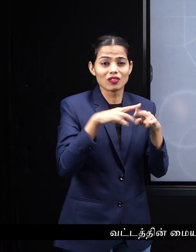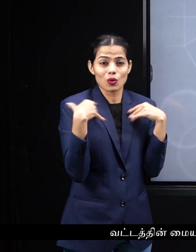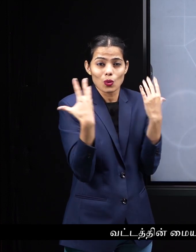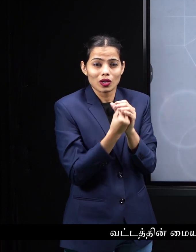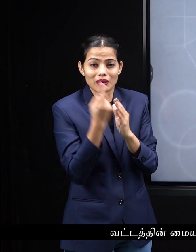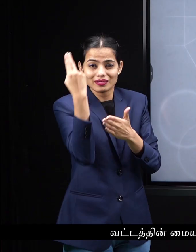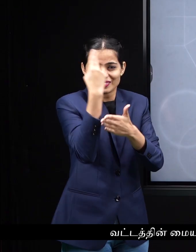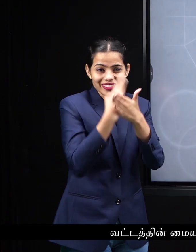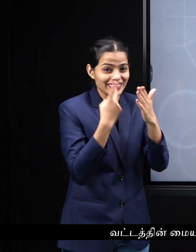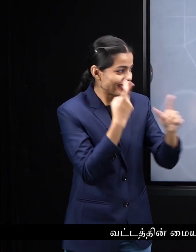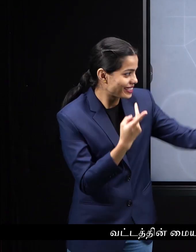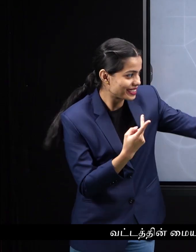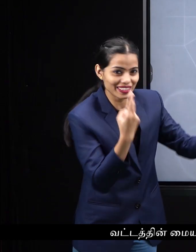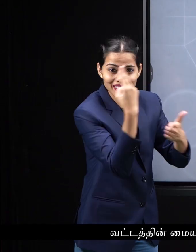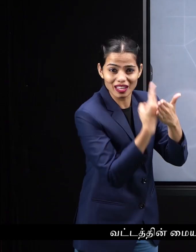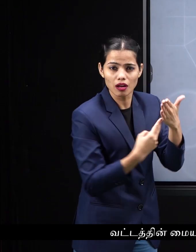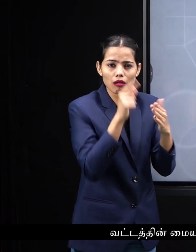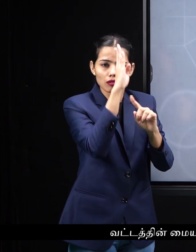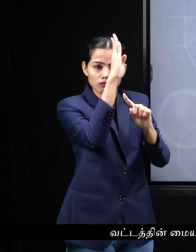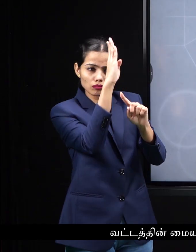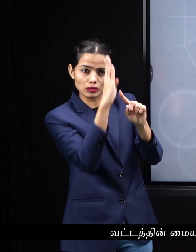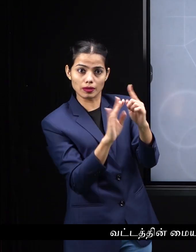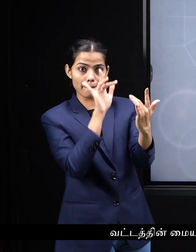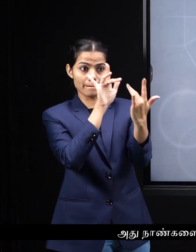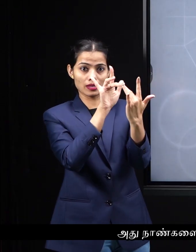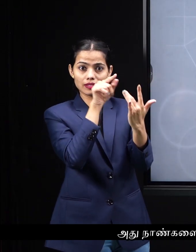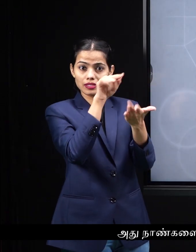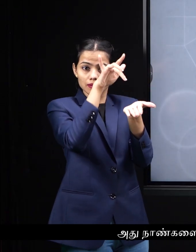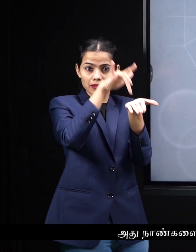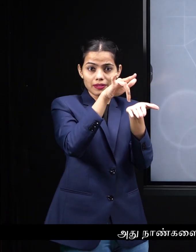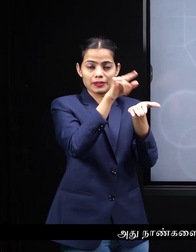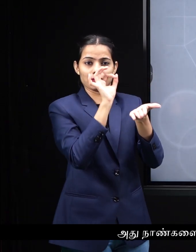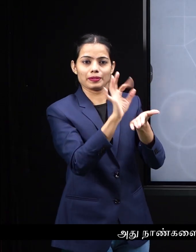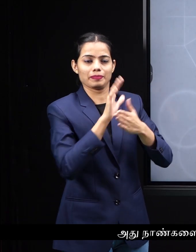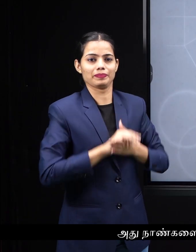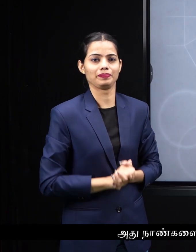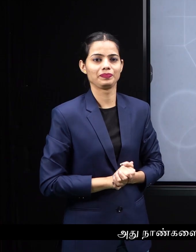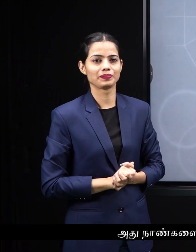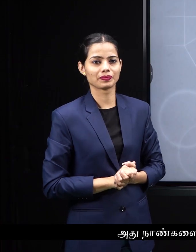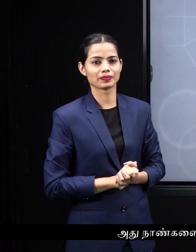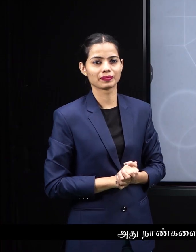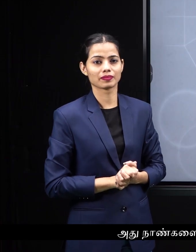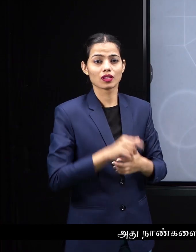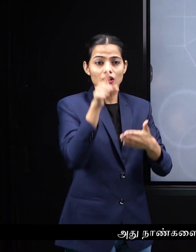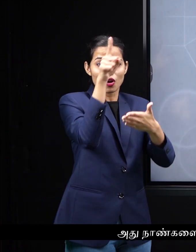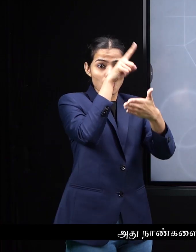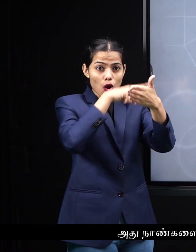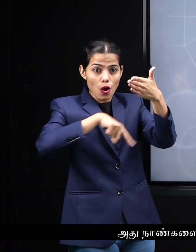வட்டத்தின் மையத்தில் இருந்து நாண் வரை செங்குத்தாக வரைந்தால் அது நாண்களை இரண்டாக பிரிக்கும் மற்றும் இரு சமயமானது